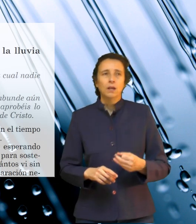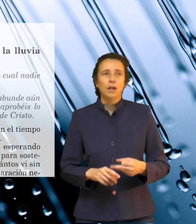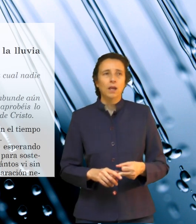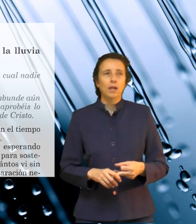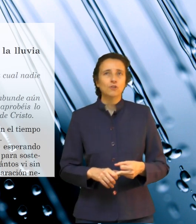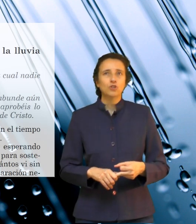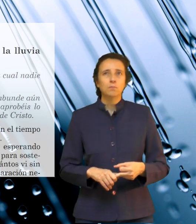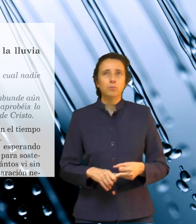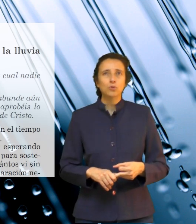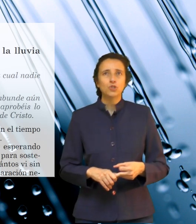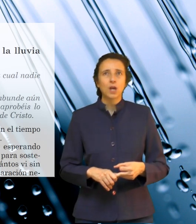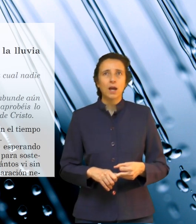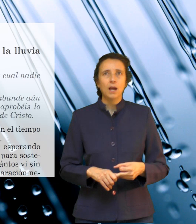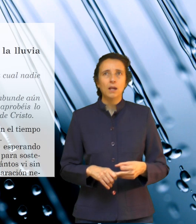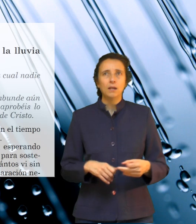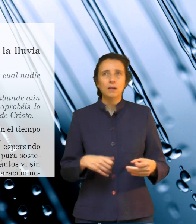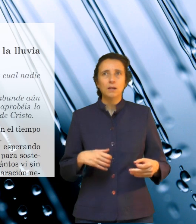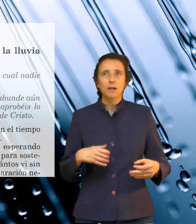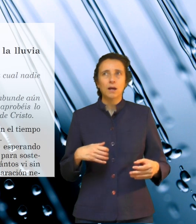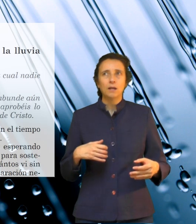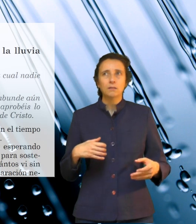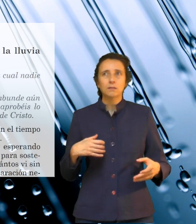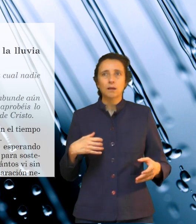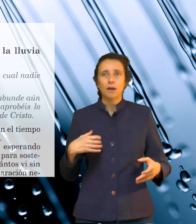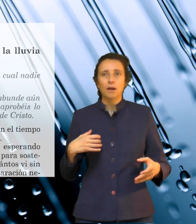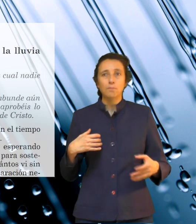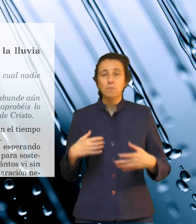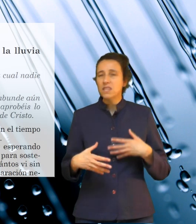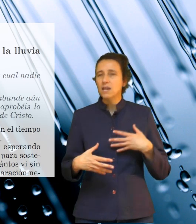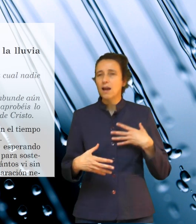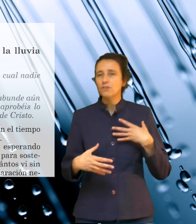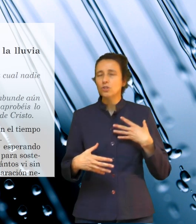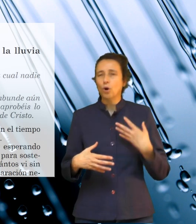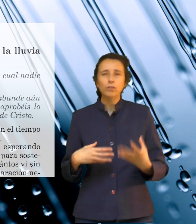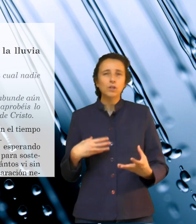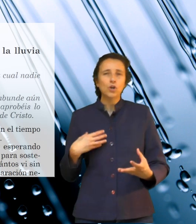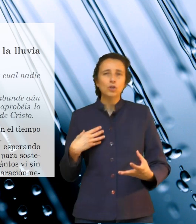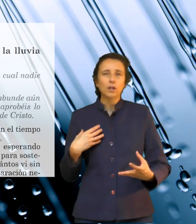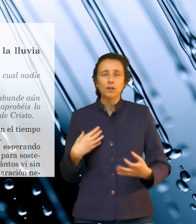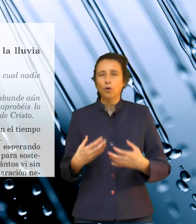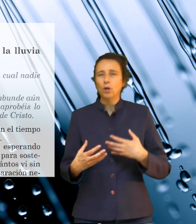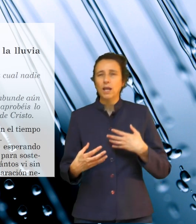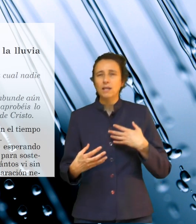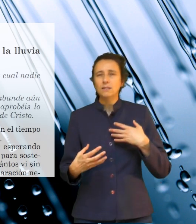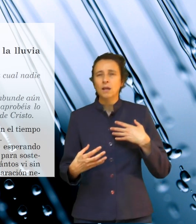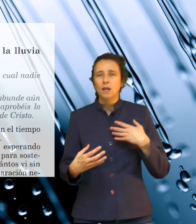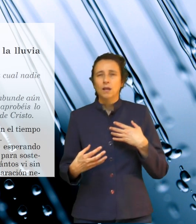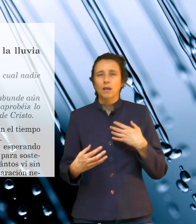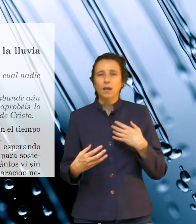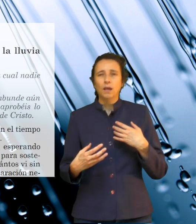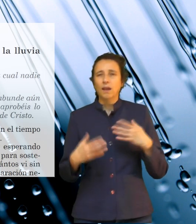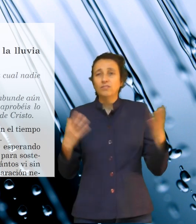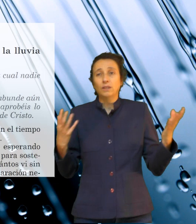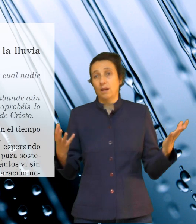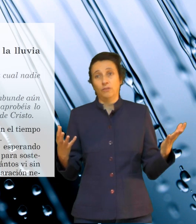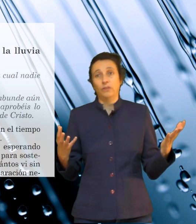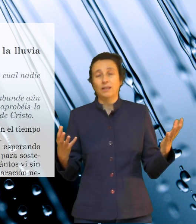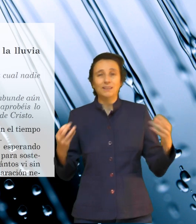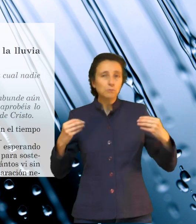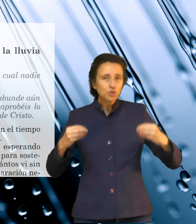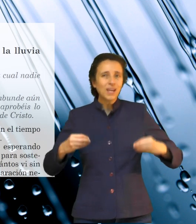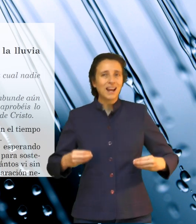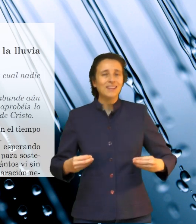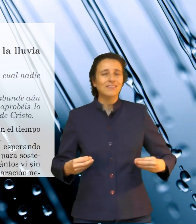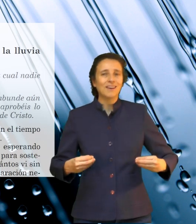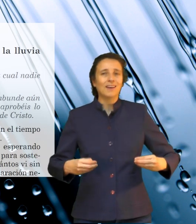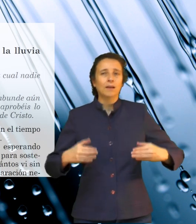lucha? ¿Nos impulsan las envidias, odios, rencores, etcétera,